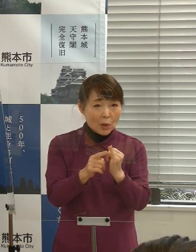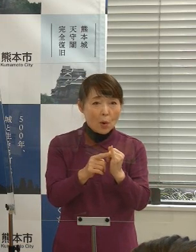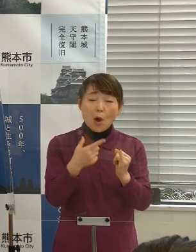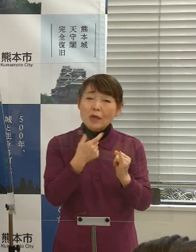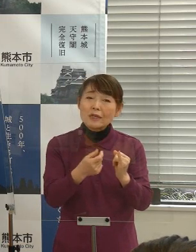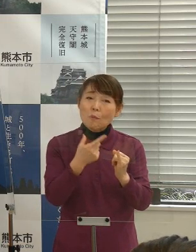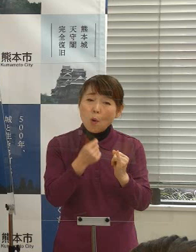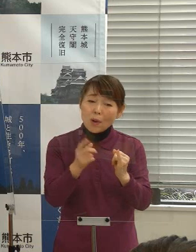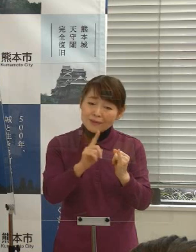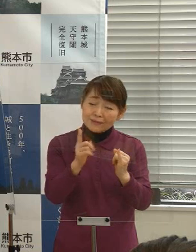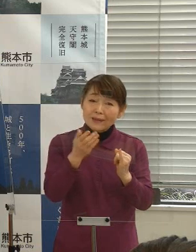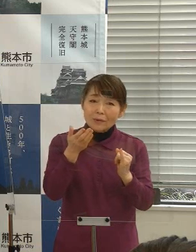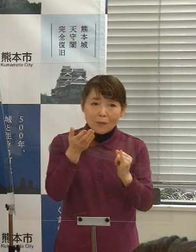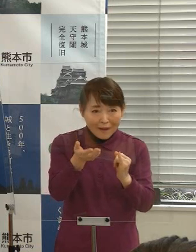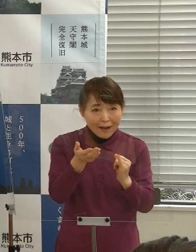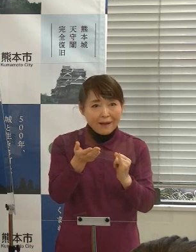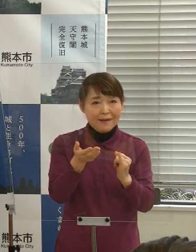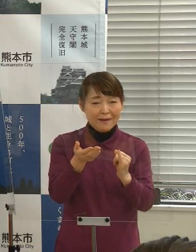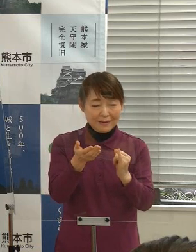さに我々は